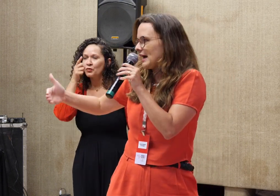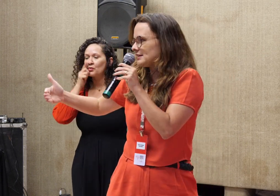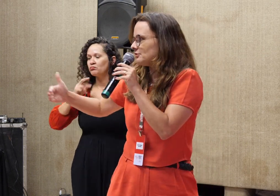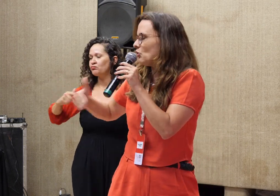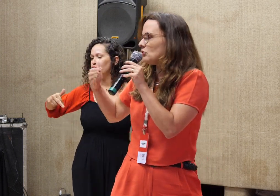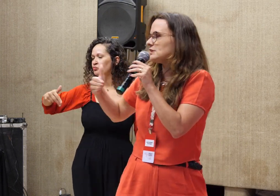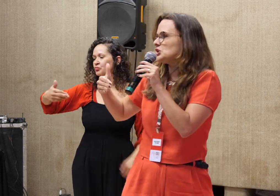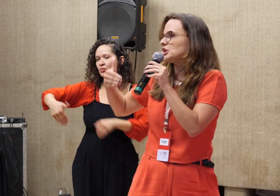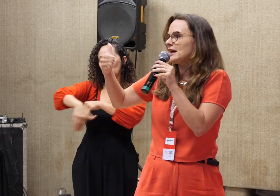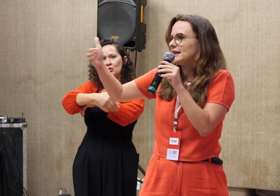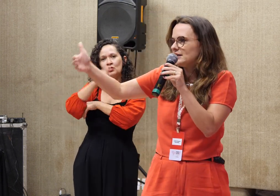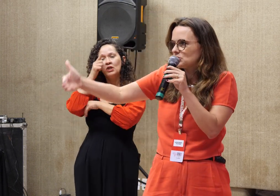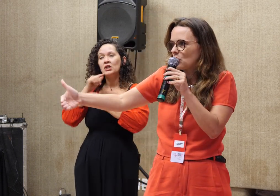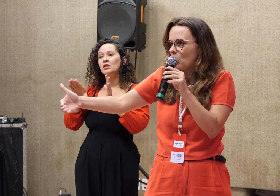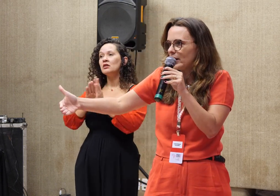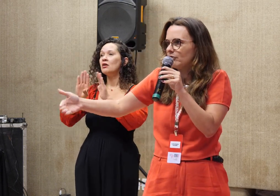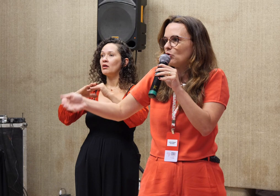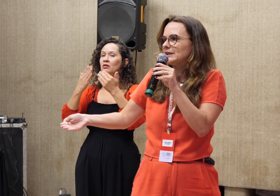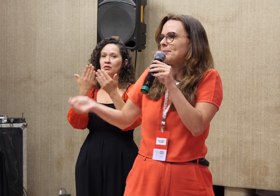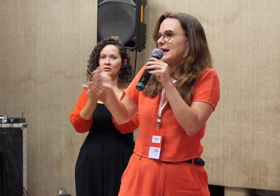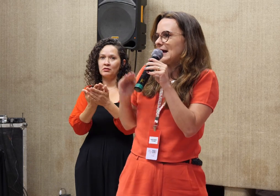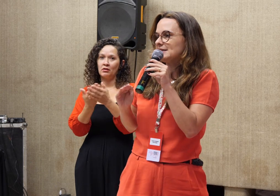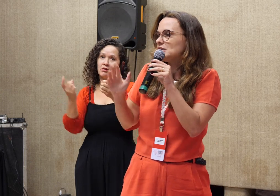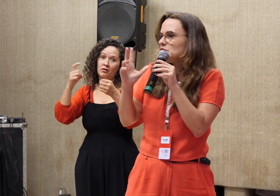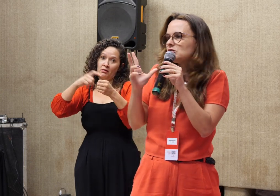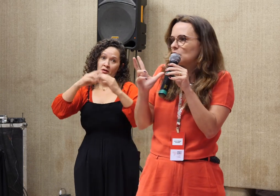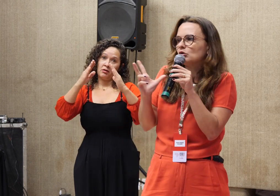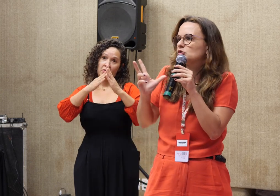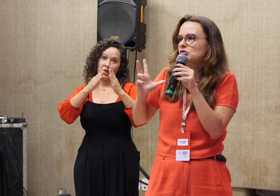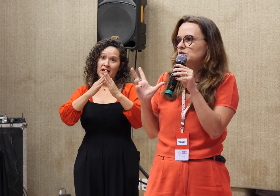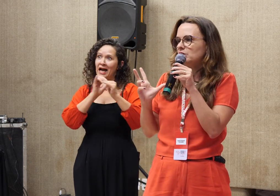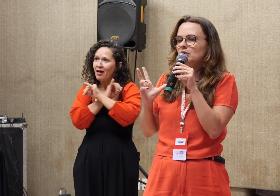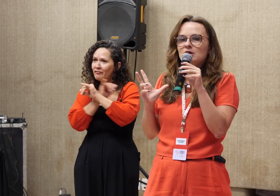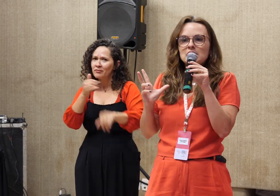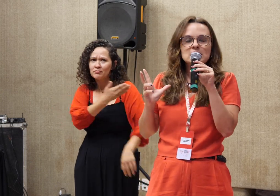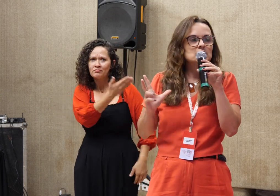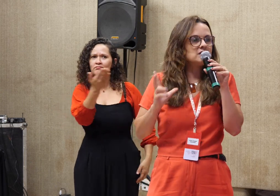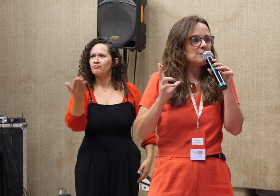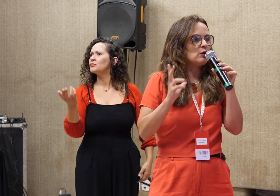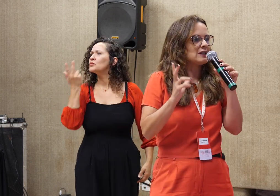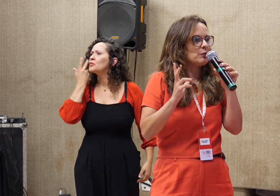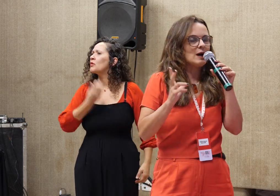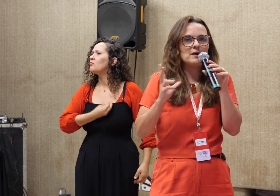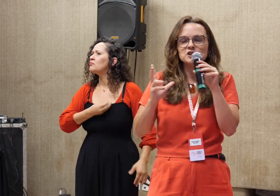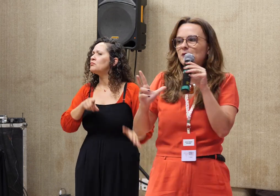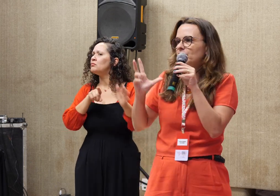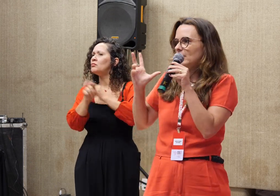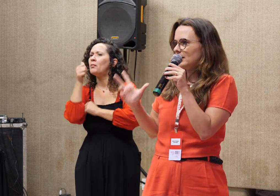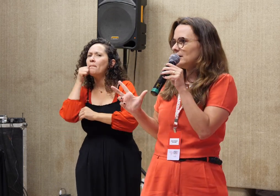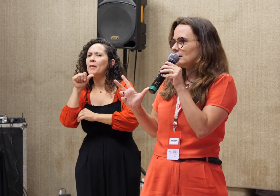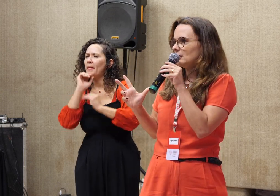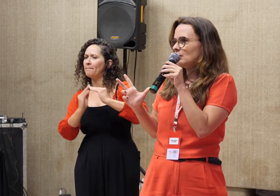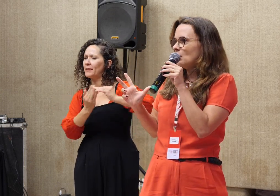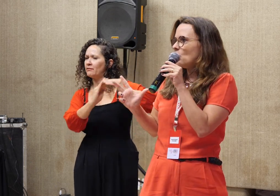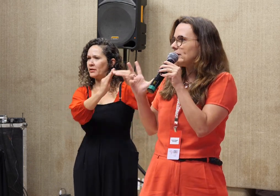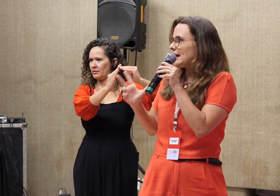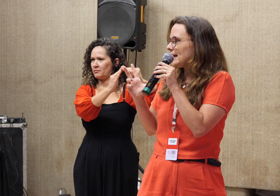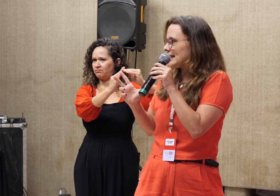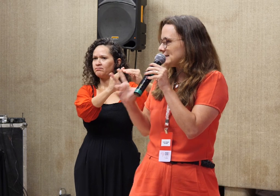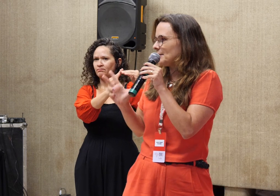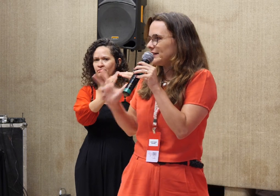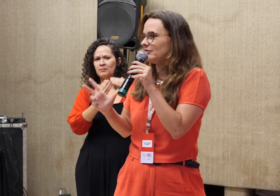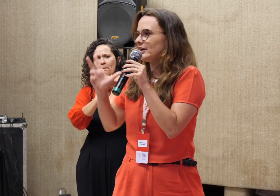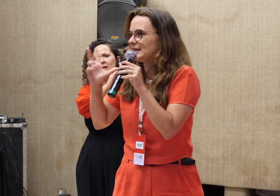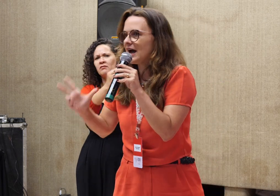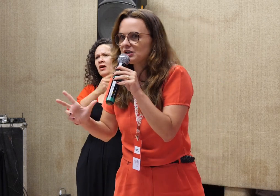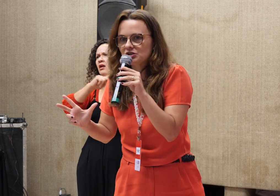sair de casa e vão conseguir chegar na escola e voltar para casa. É disso que eu estou discutindo. Se você perguntar para uma mãe de periferia, o que ela